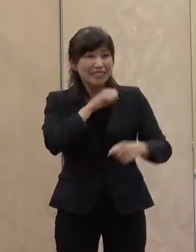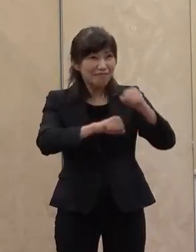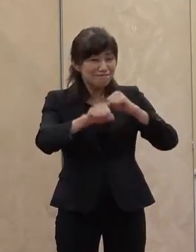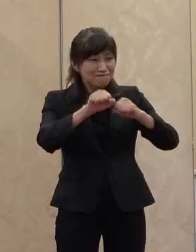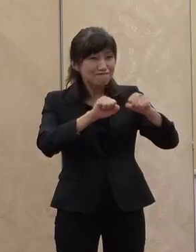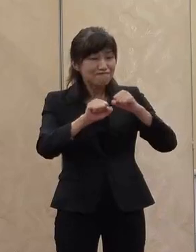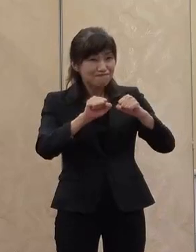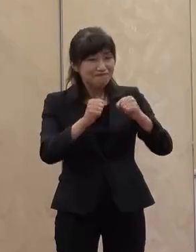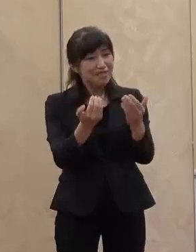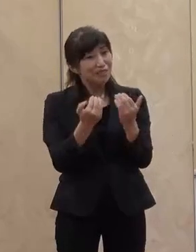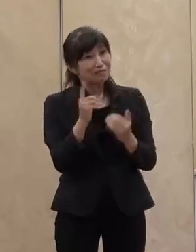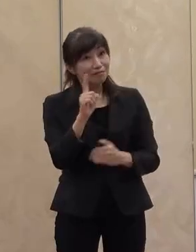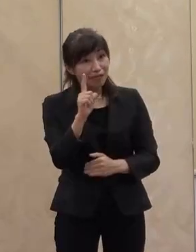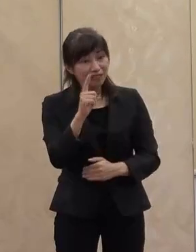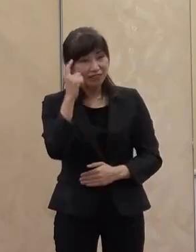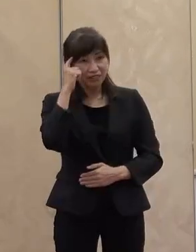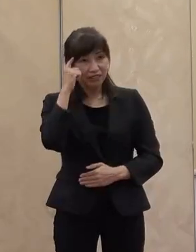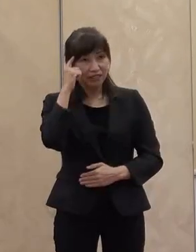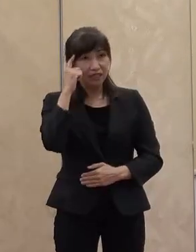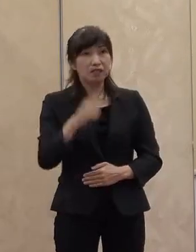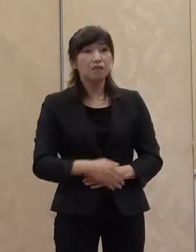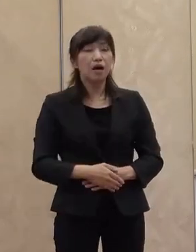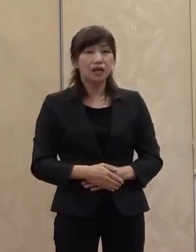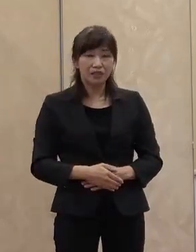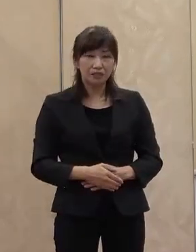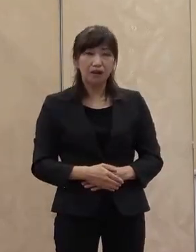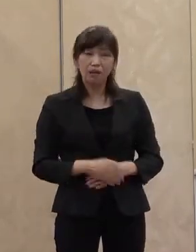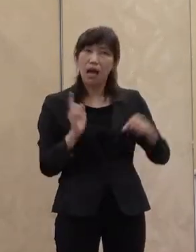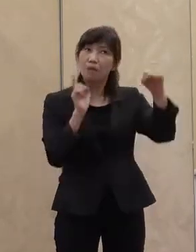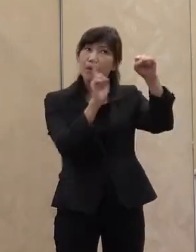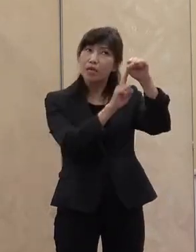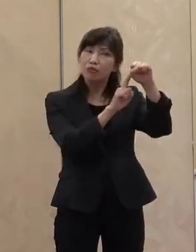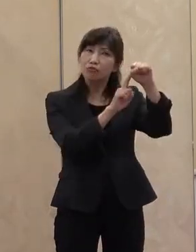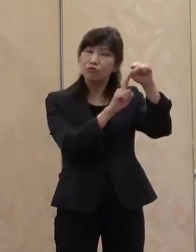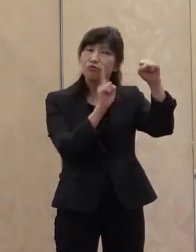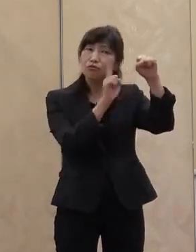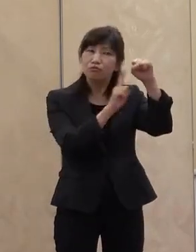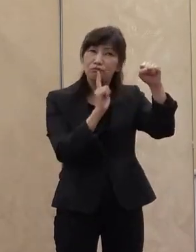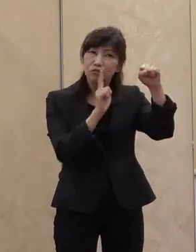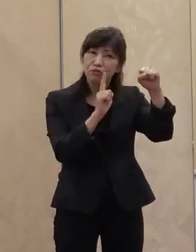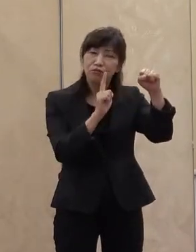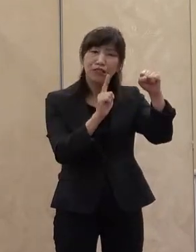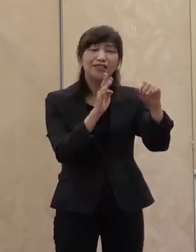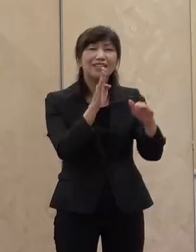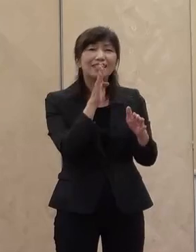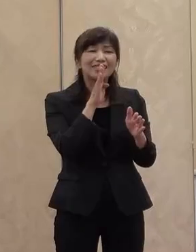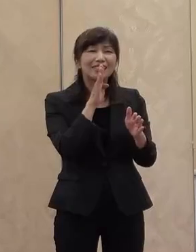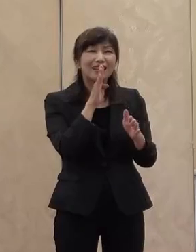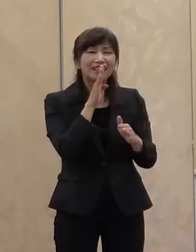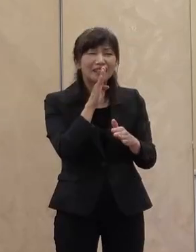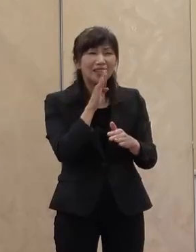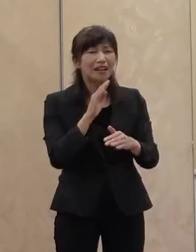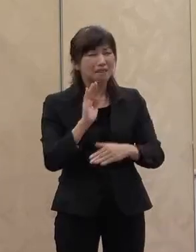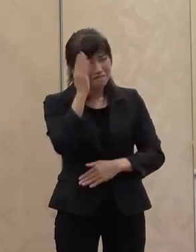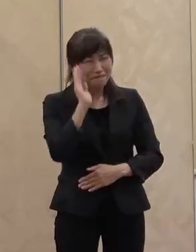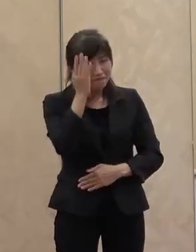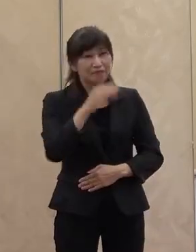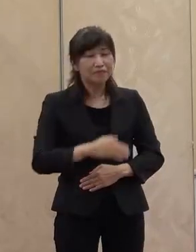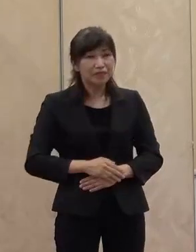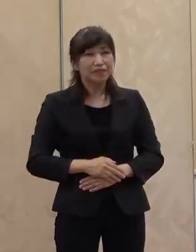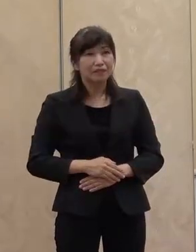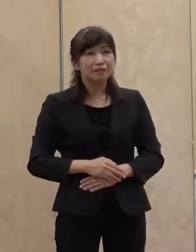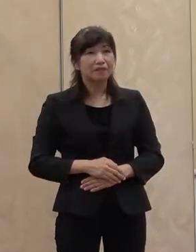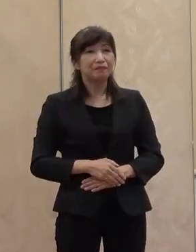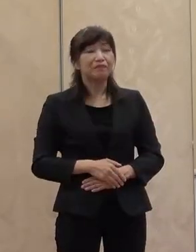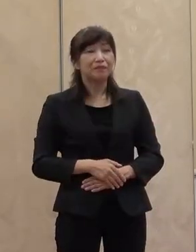が必要かって考えたときには、これ目指すっていうだけではなかなかこれは実現はできないです。全国一律の